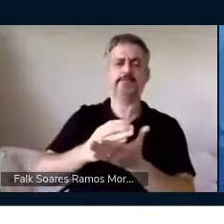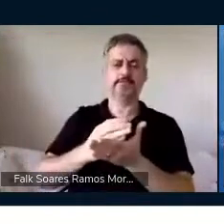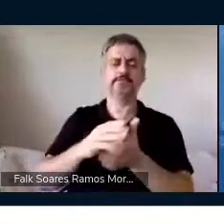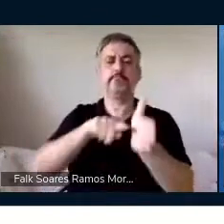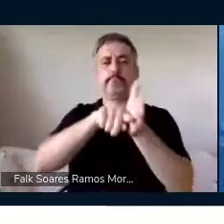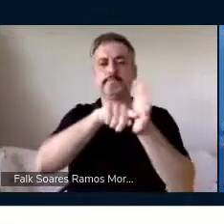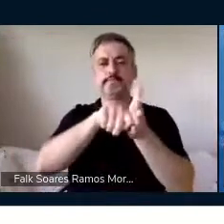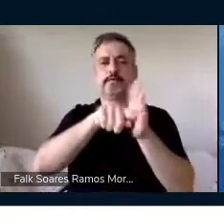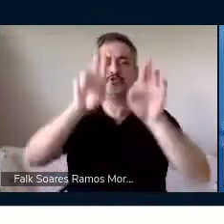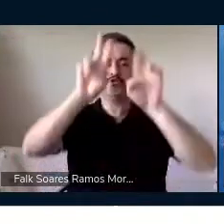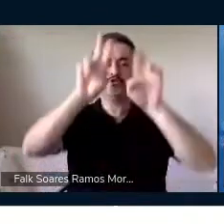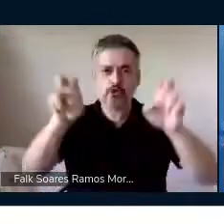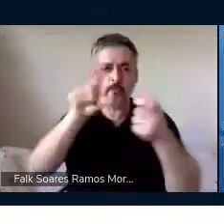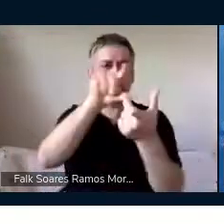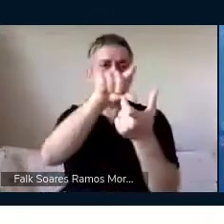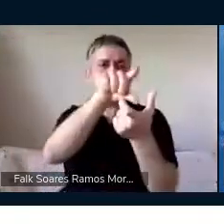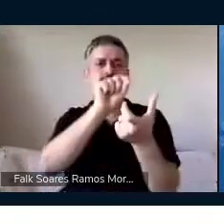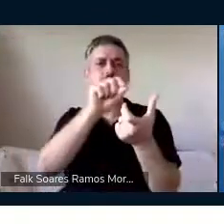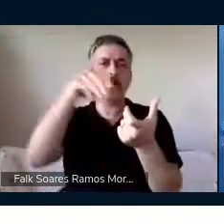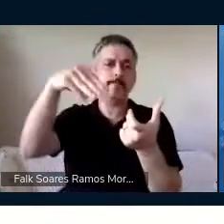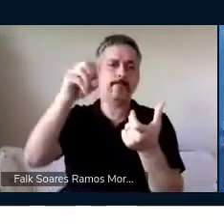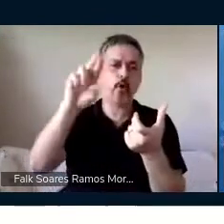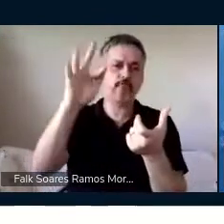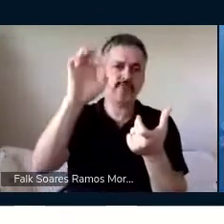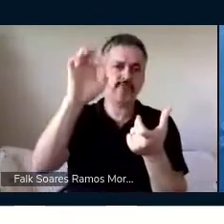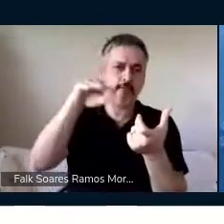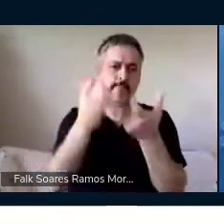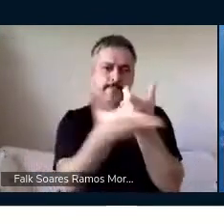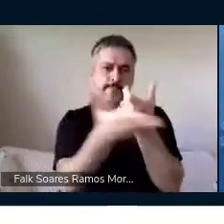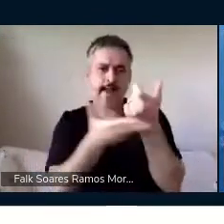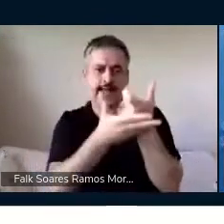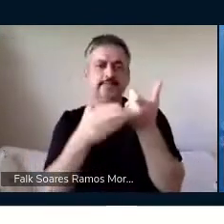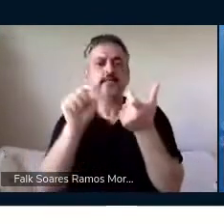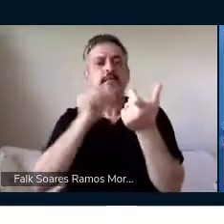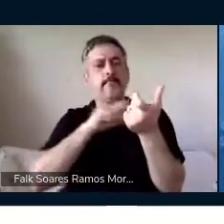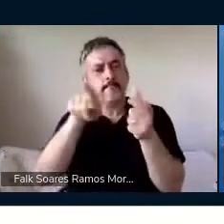terminológicas propostas por Faria Nascimento em sua tese